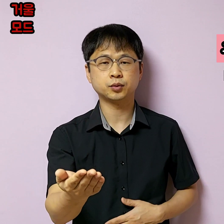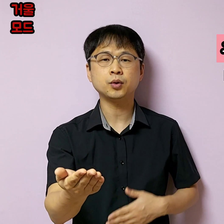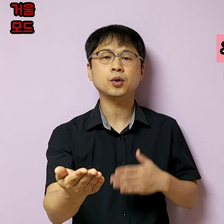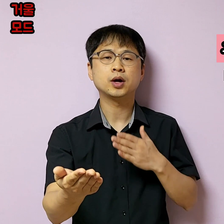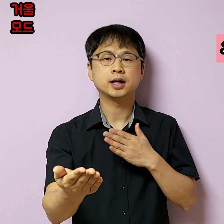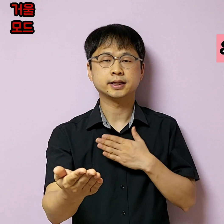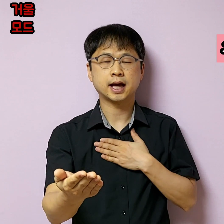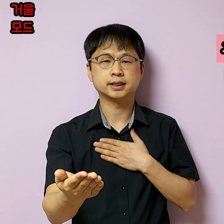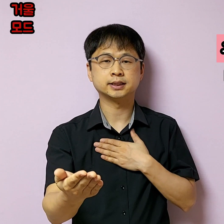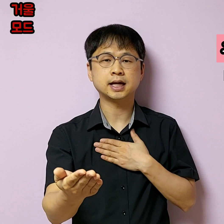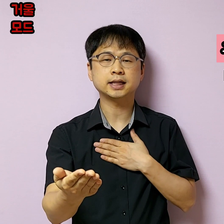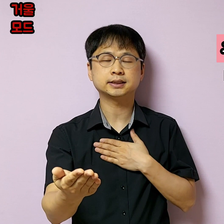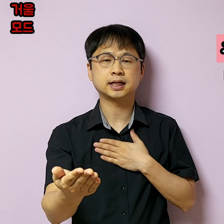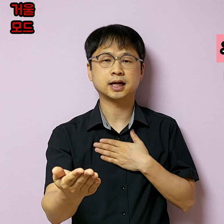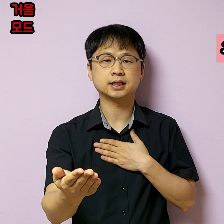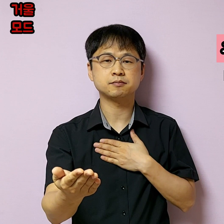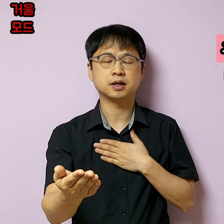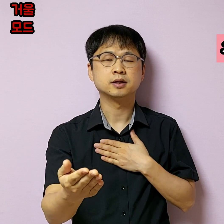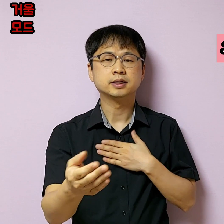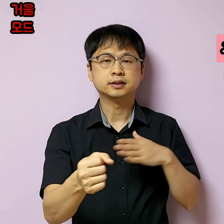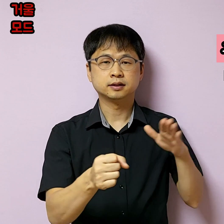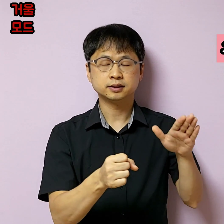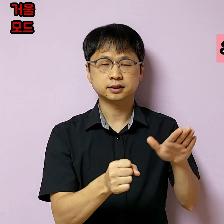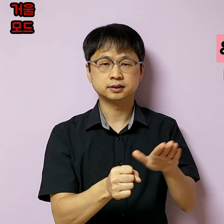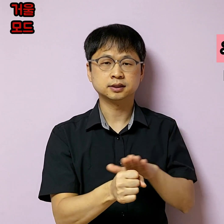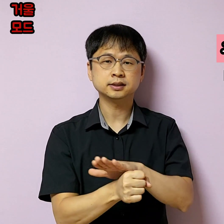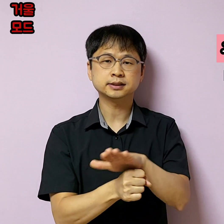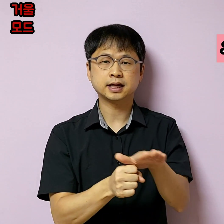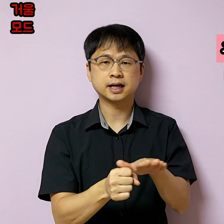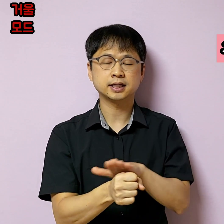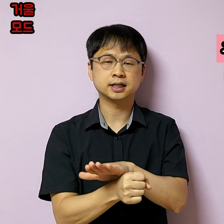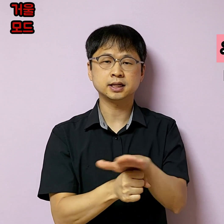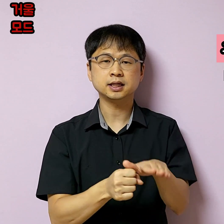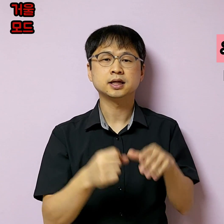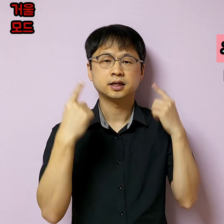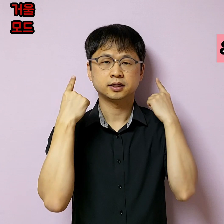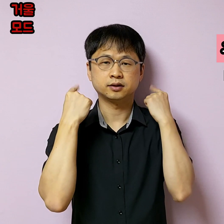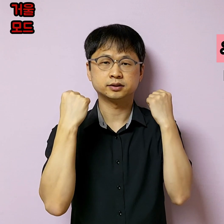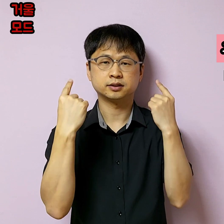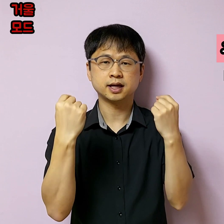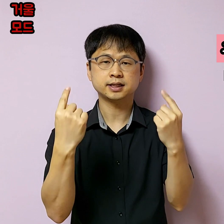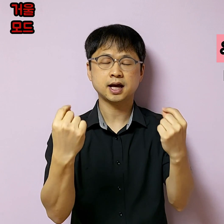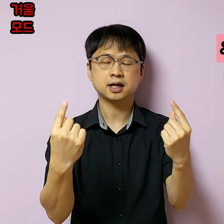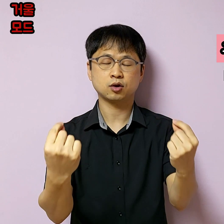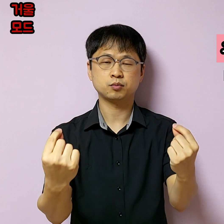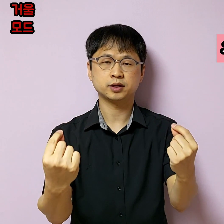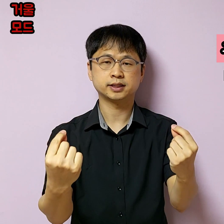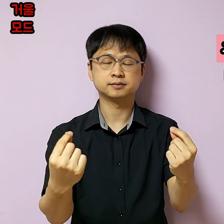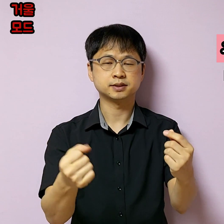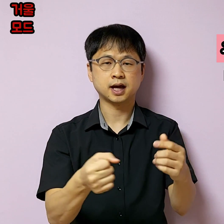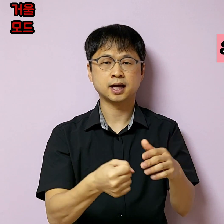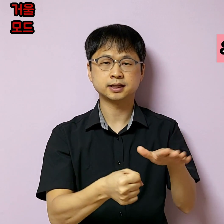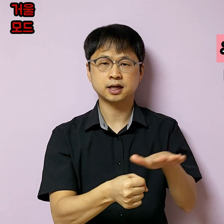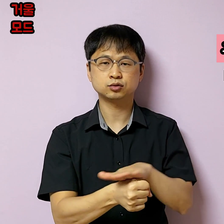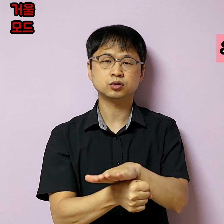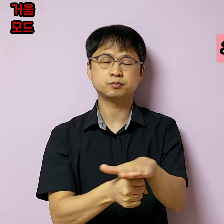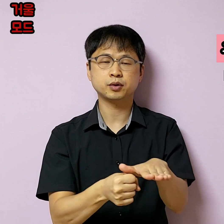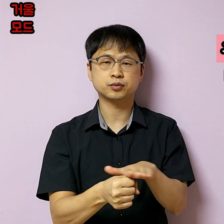그대도 나를 아직 사랑한다면 여기서는 사랑이 여전하다라고 표현하였습니다. 사랑 수어는